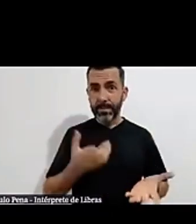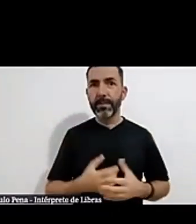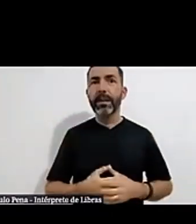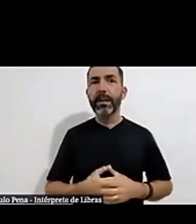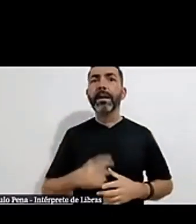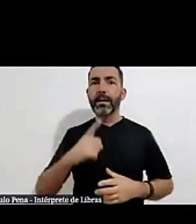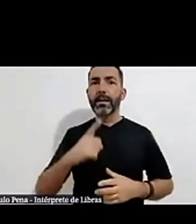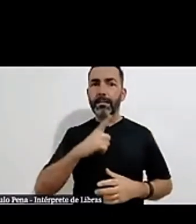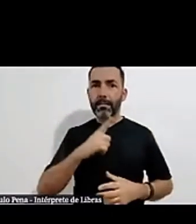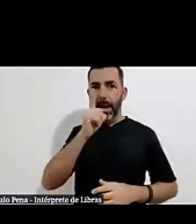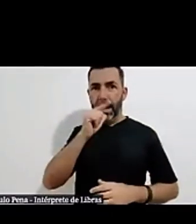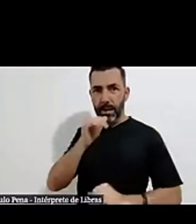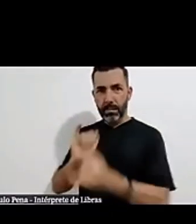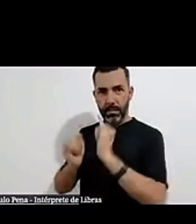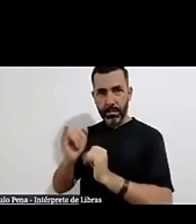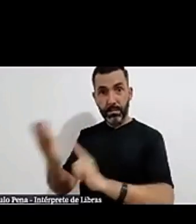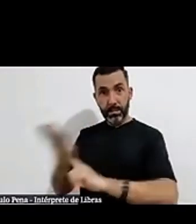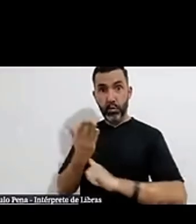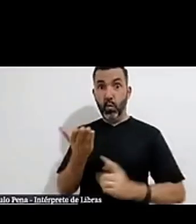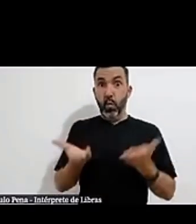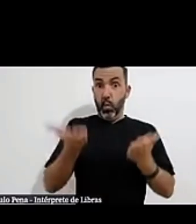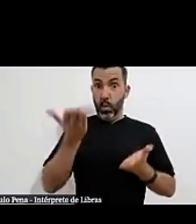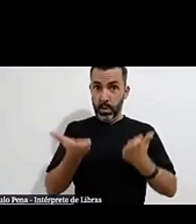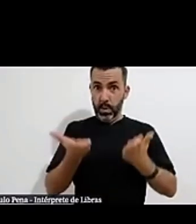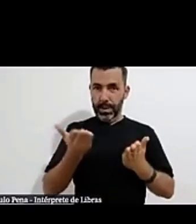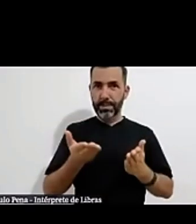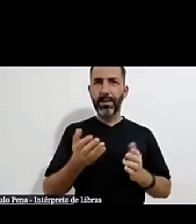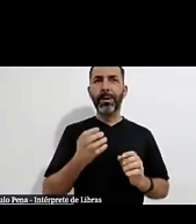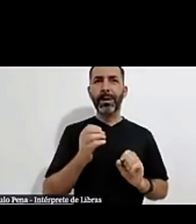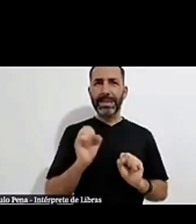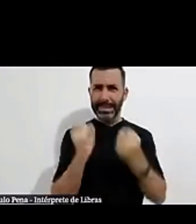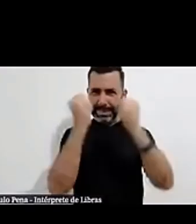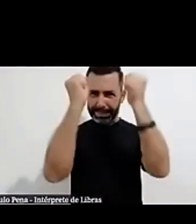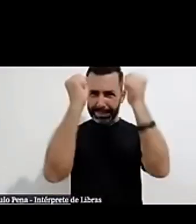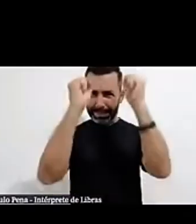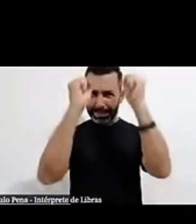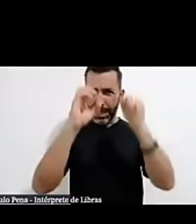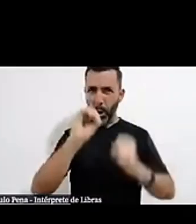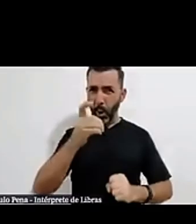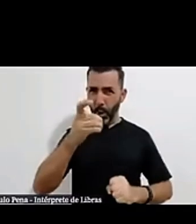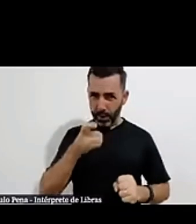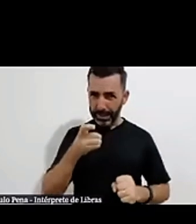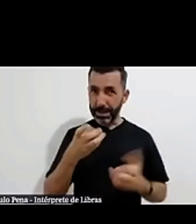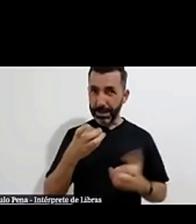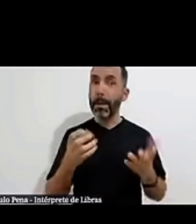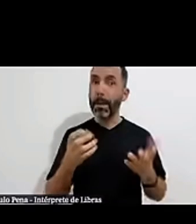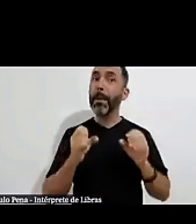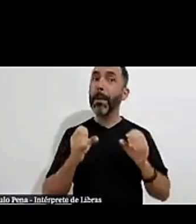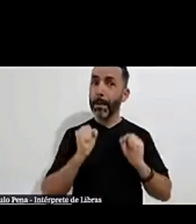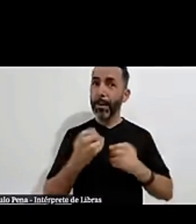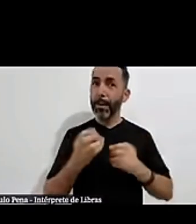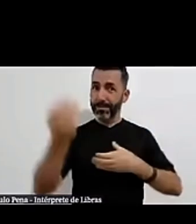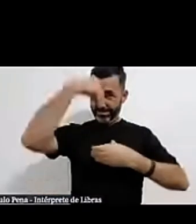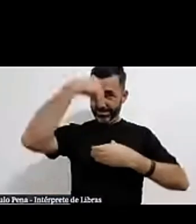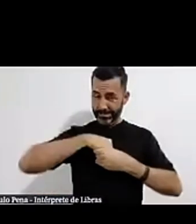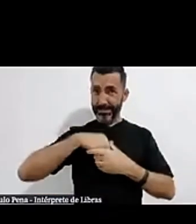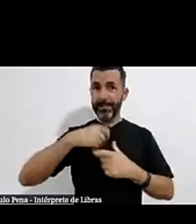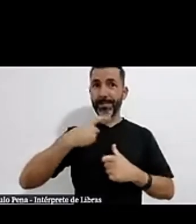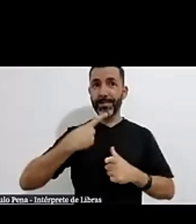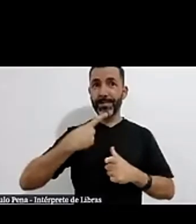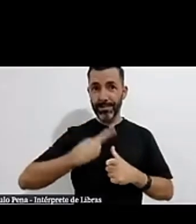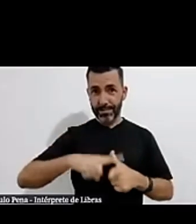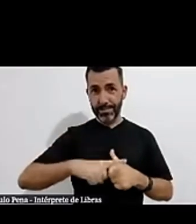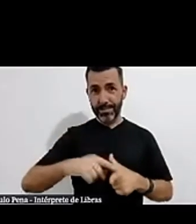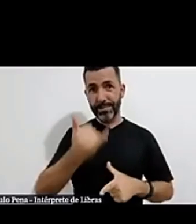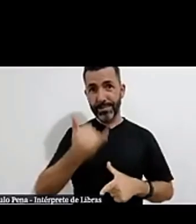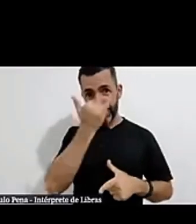esse desequilíbrio, o estresse oxidativo celular, pode causar dano às células, às proteínas e também ao seu